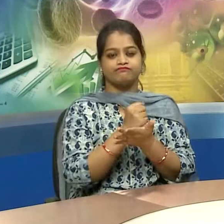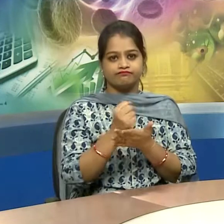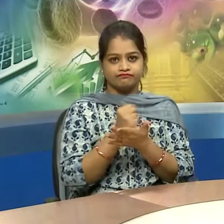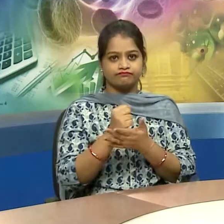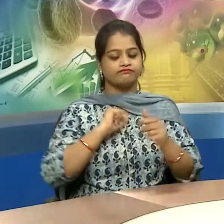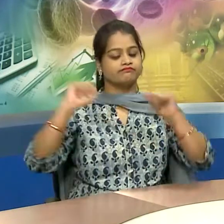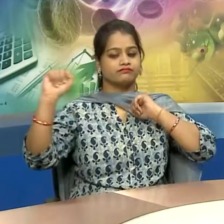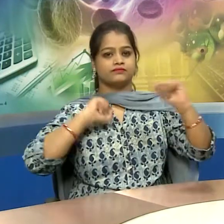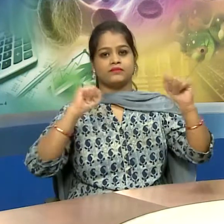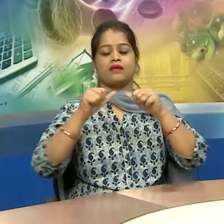इनका उत्तर